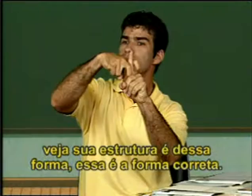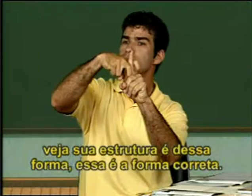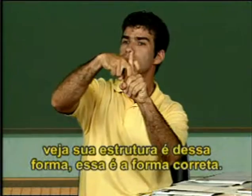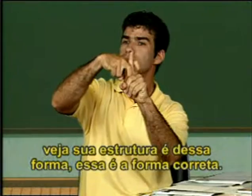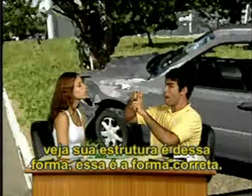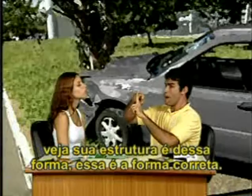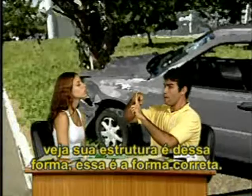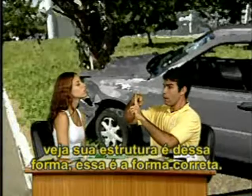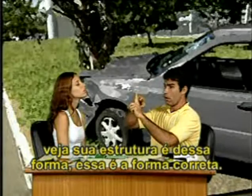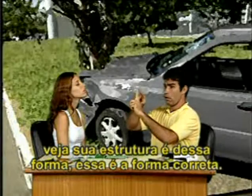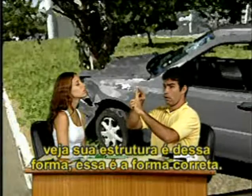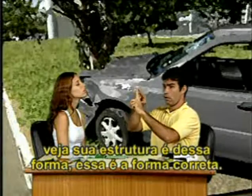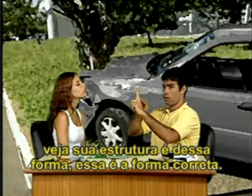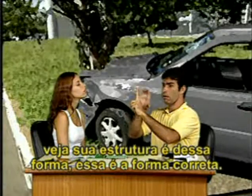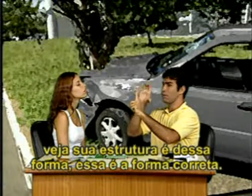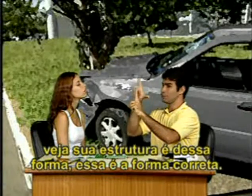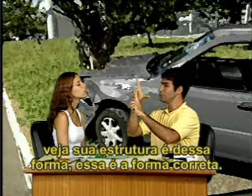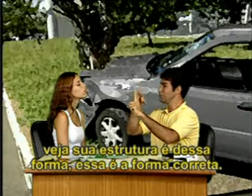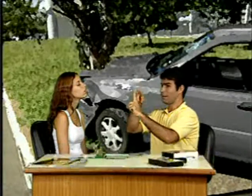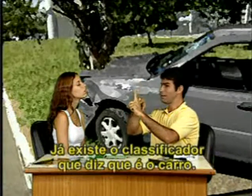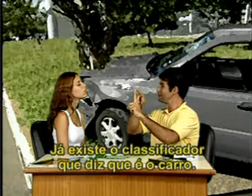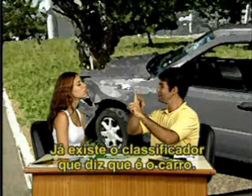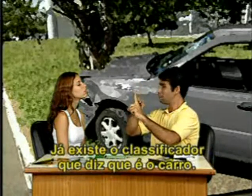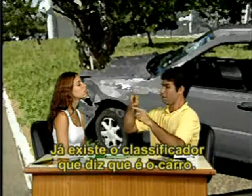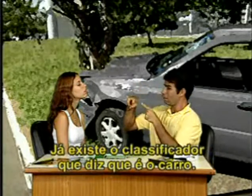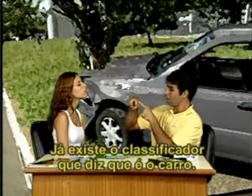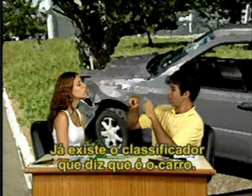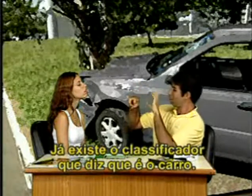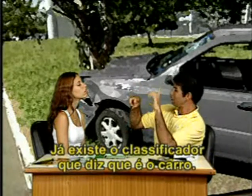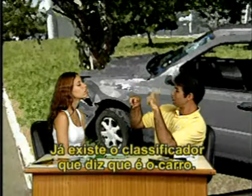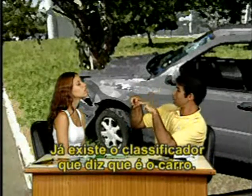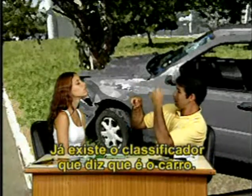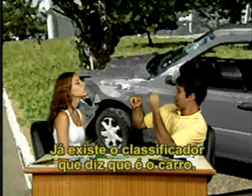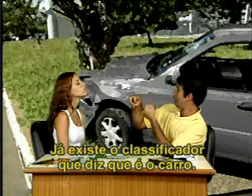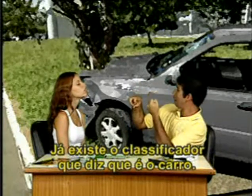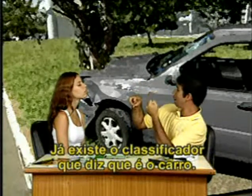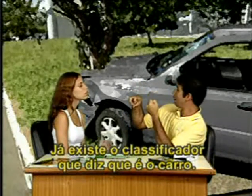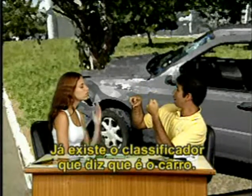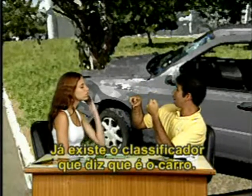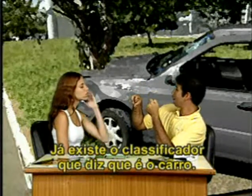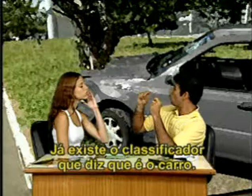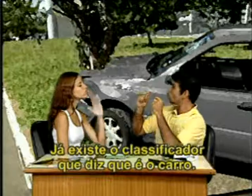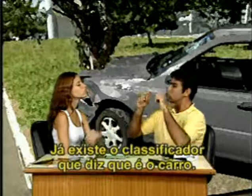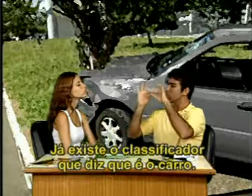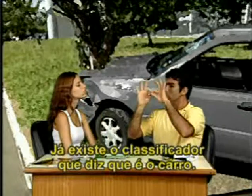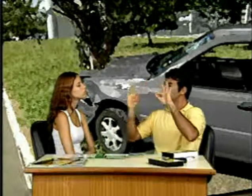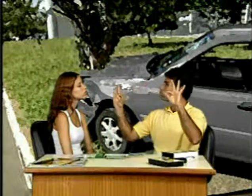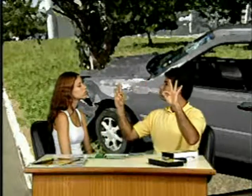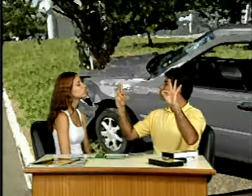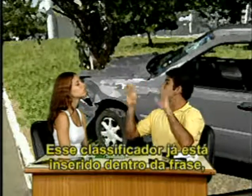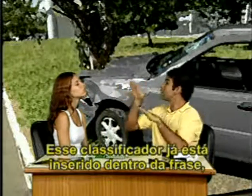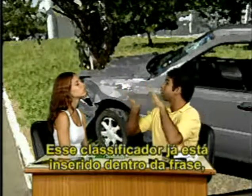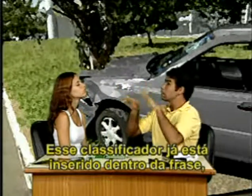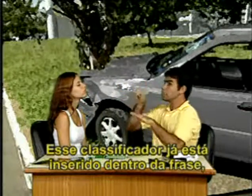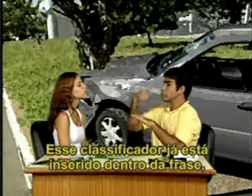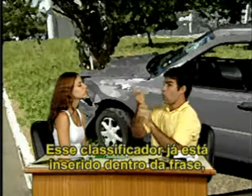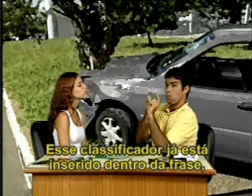dessa forma, essa é a forma correta. Já existe o classificador, que diz que é o carro. Esse classificador já